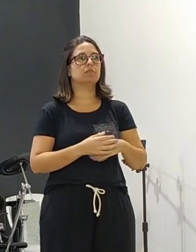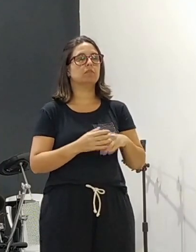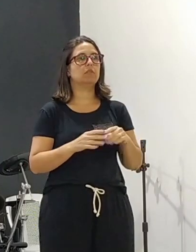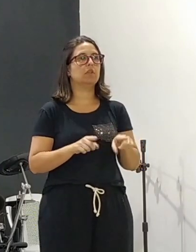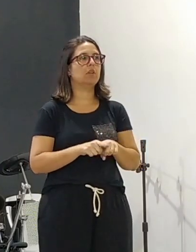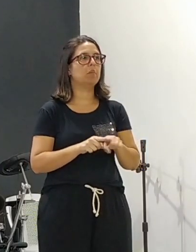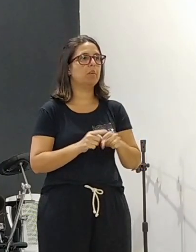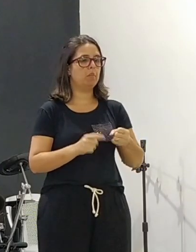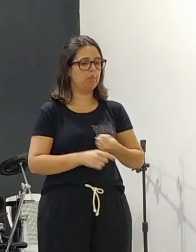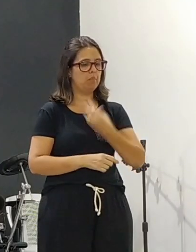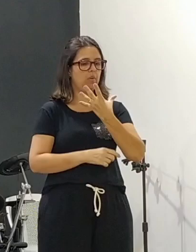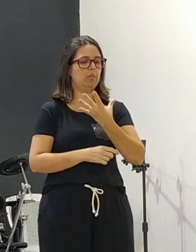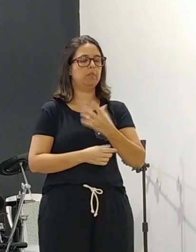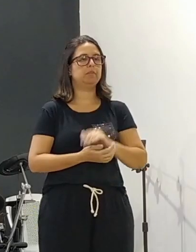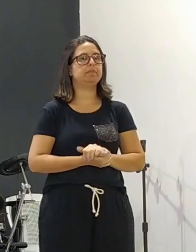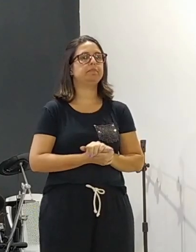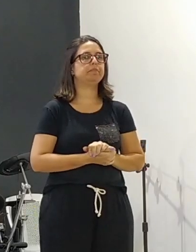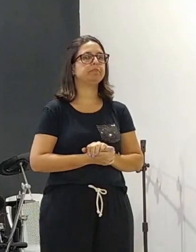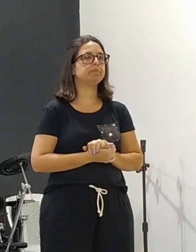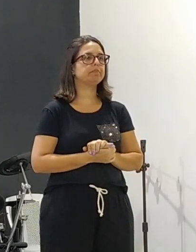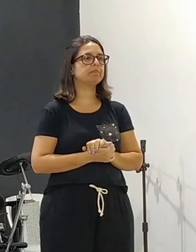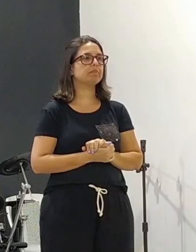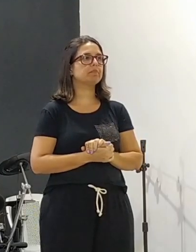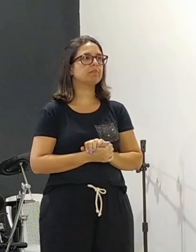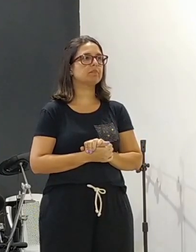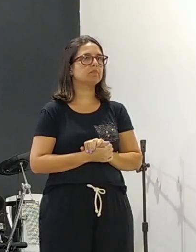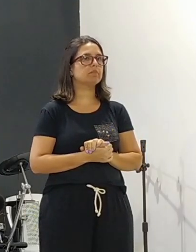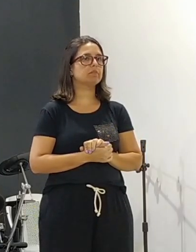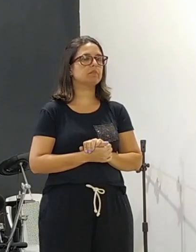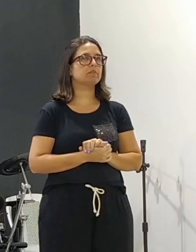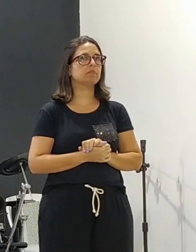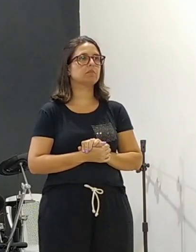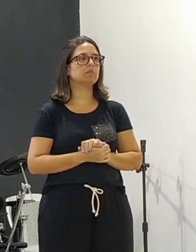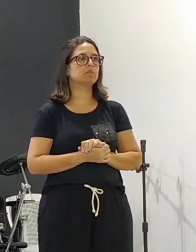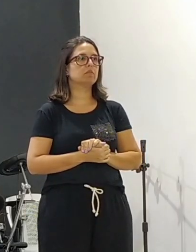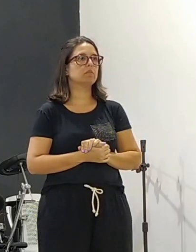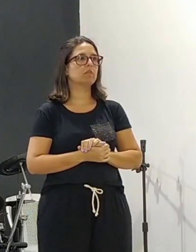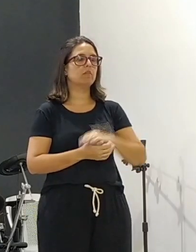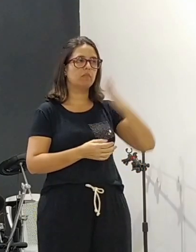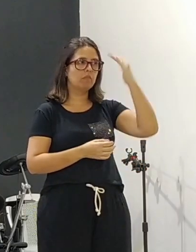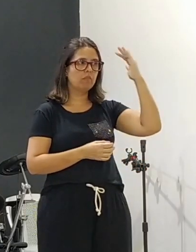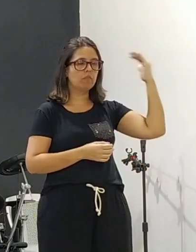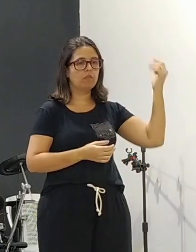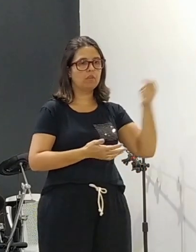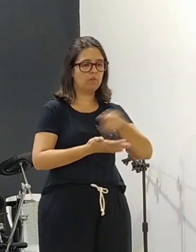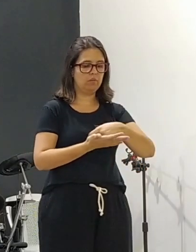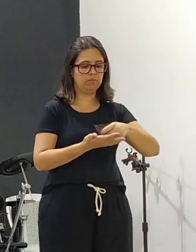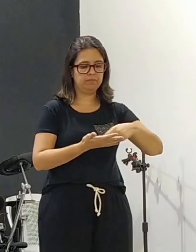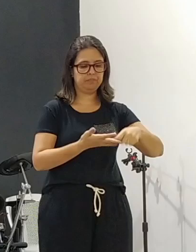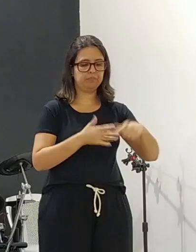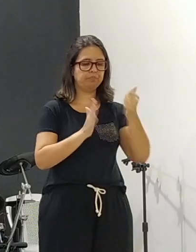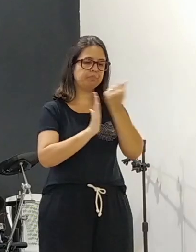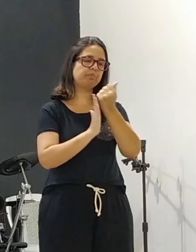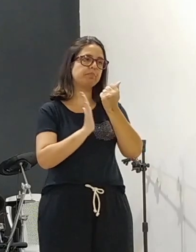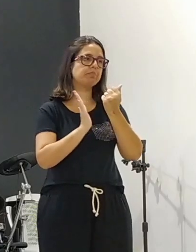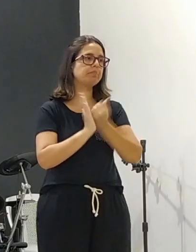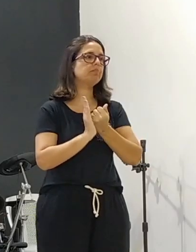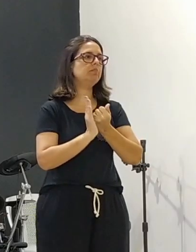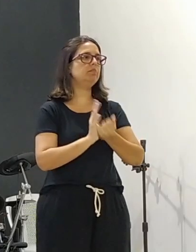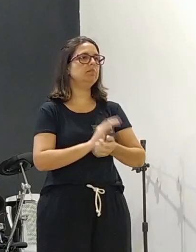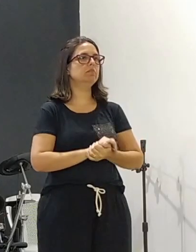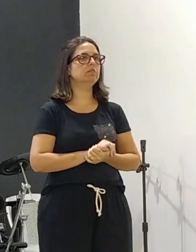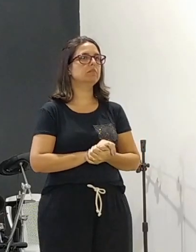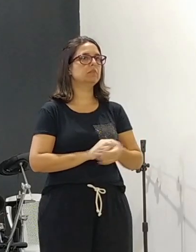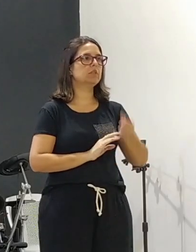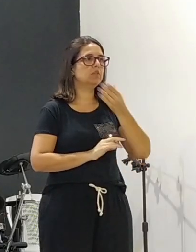poema de o Moody, né, que é um grande escritor do nosso século.